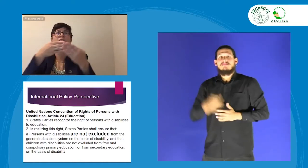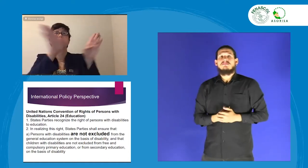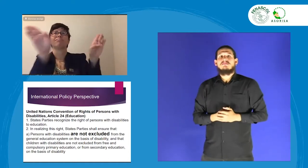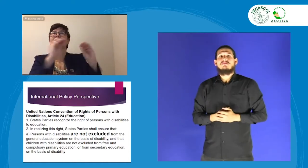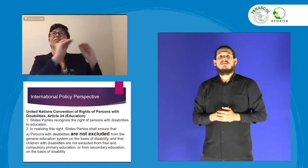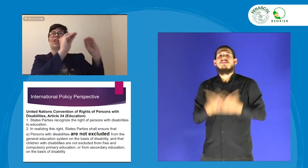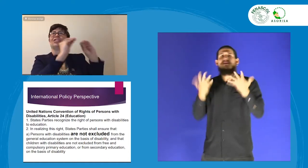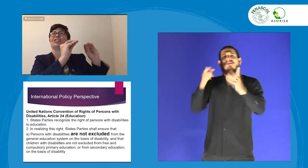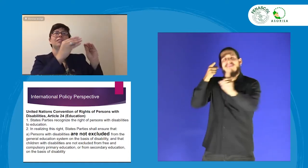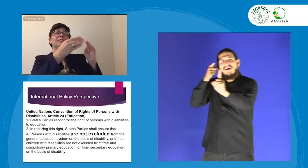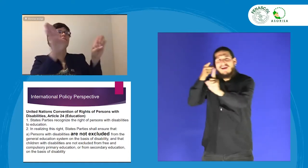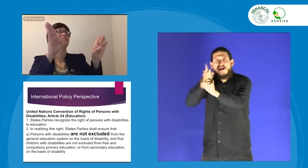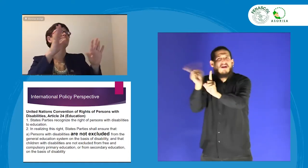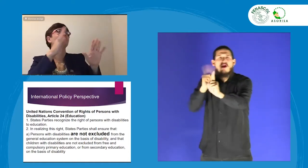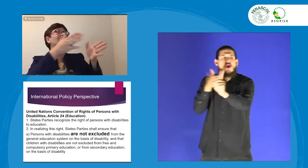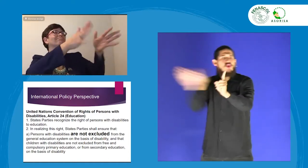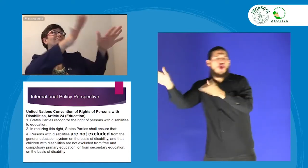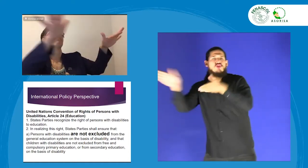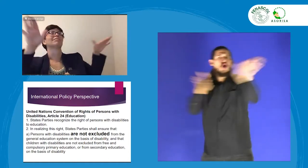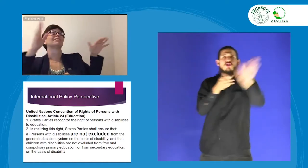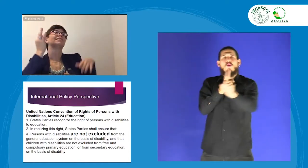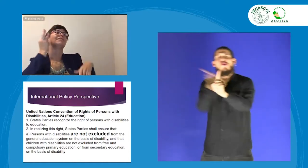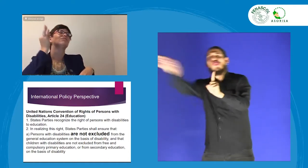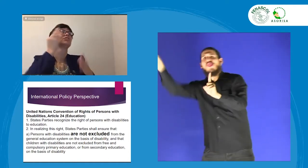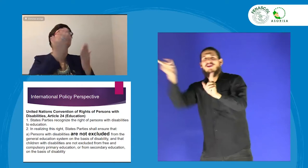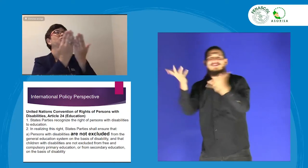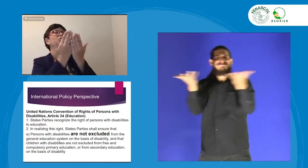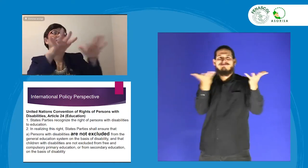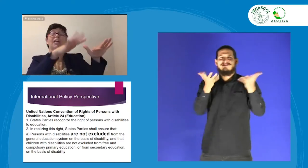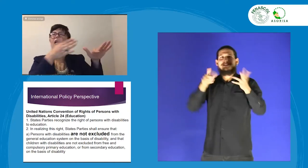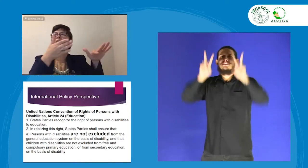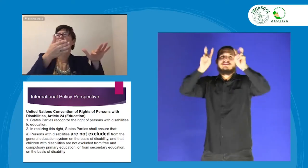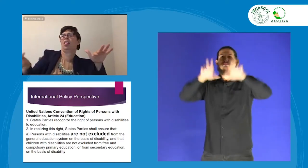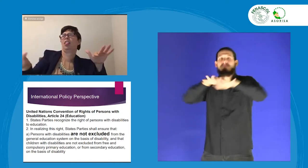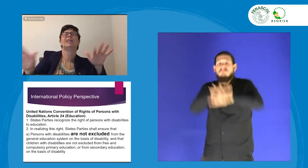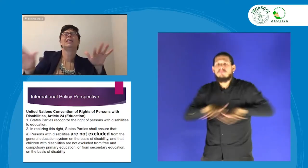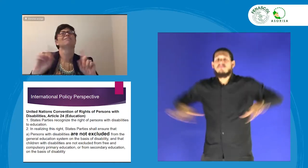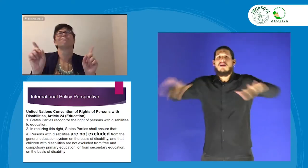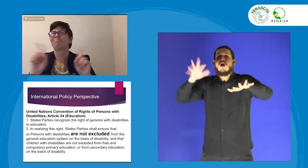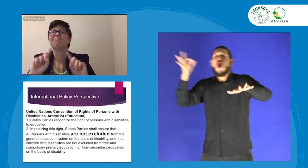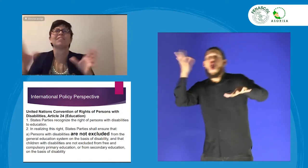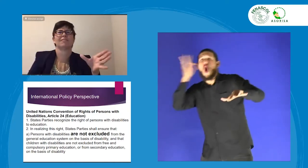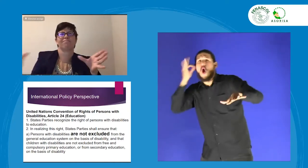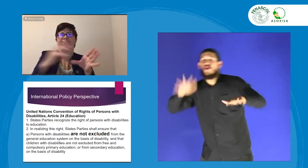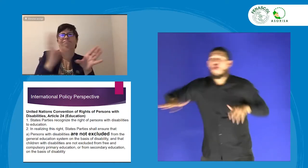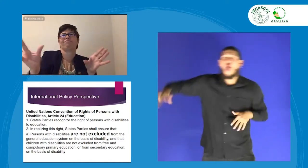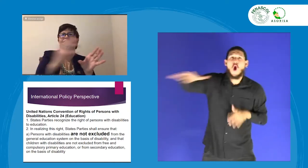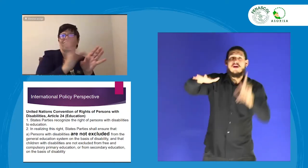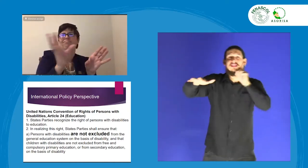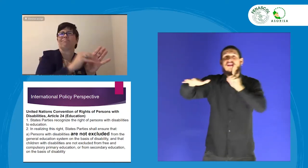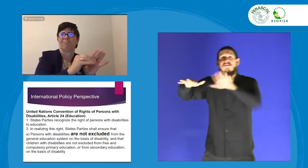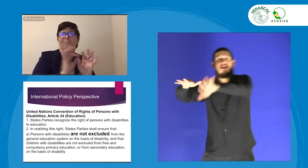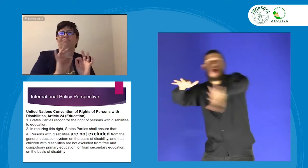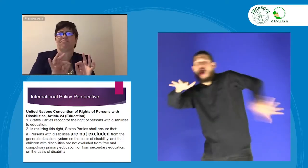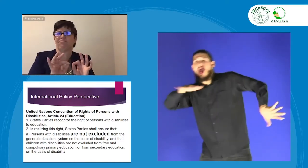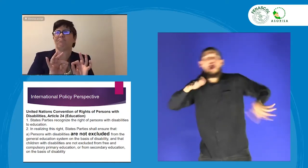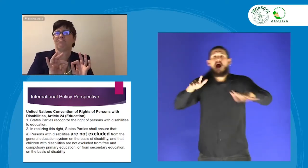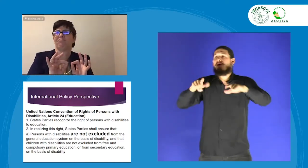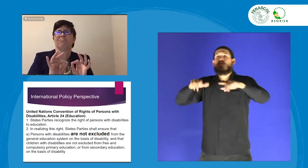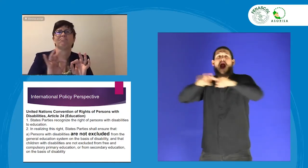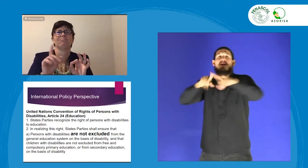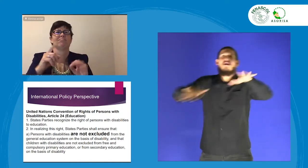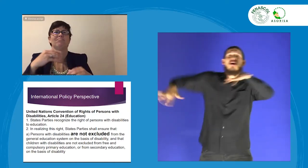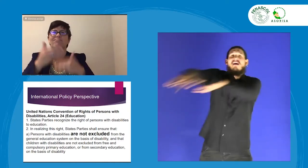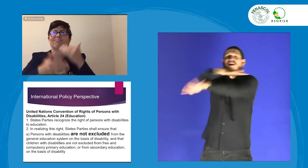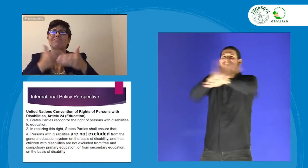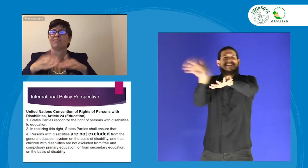Esta perspectiva internacional que hay acerca de la educación. Y es una educación, dice que no debe ser segregada,